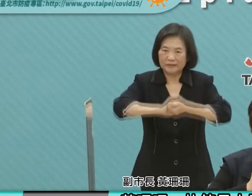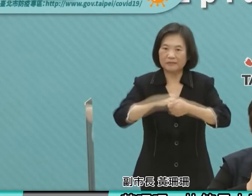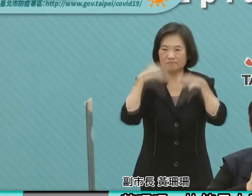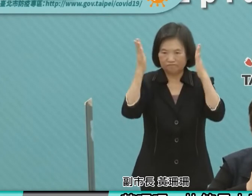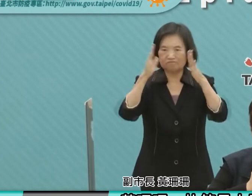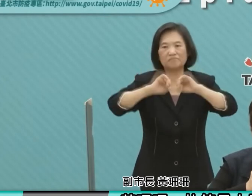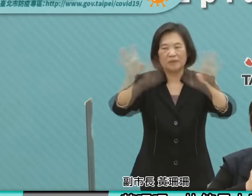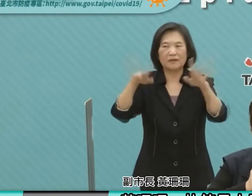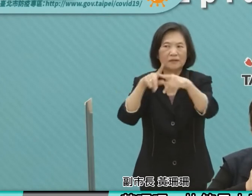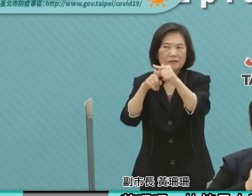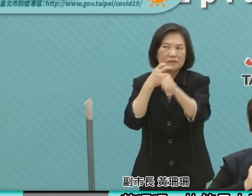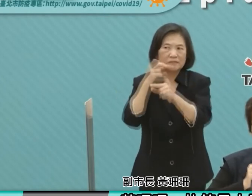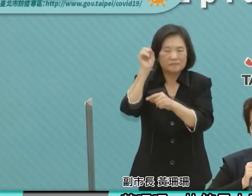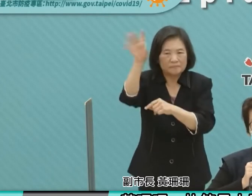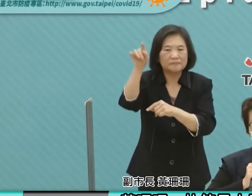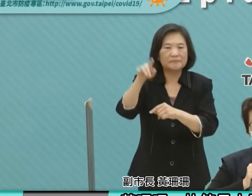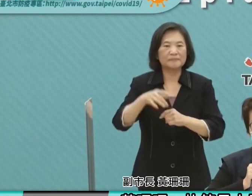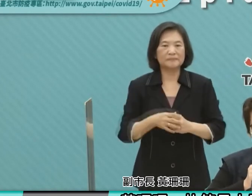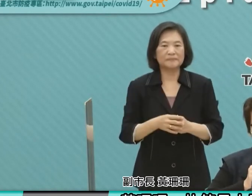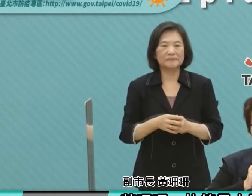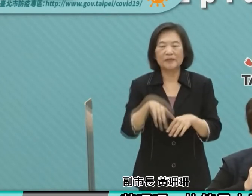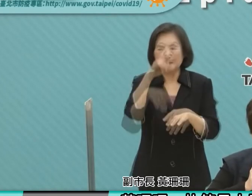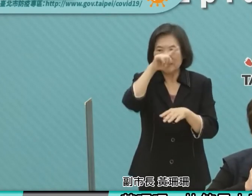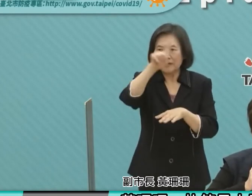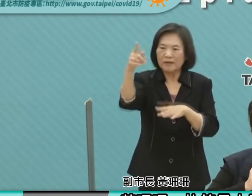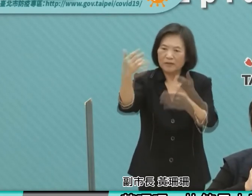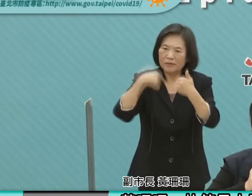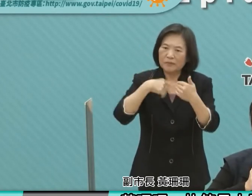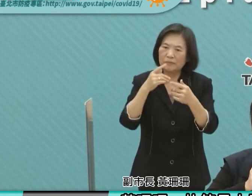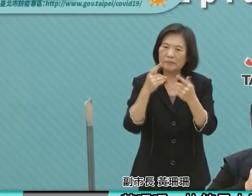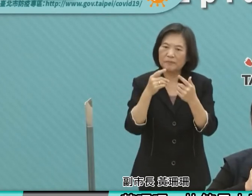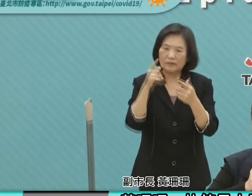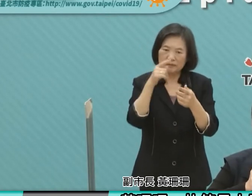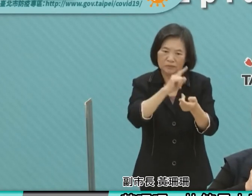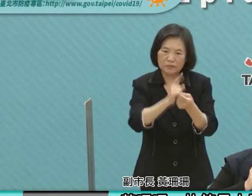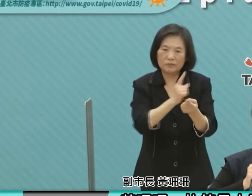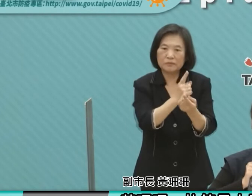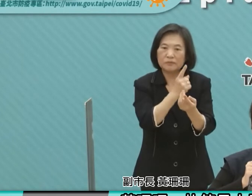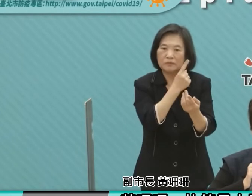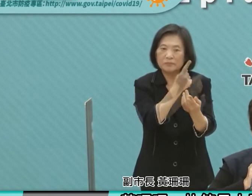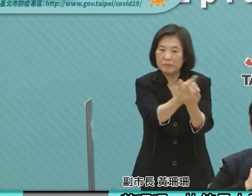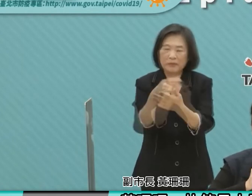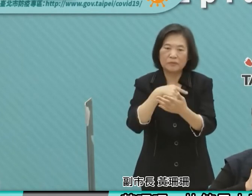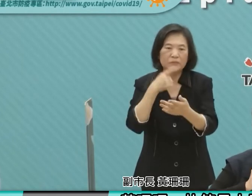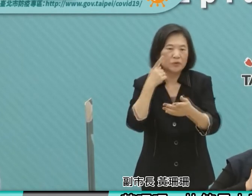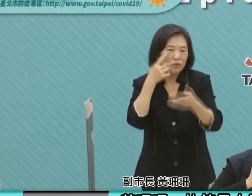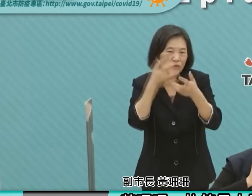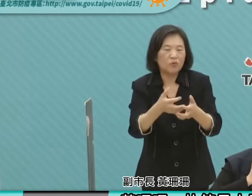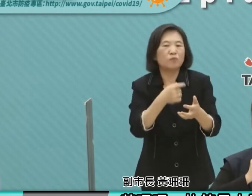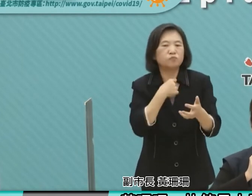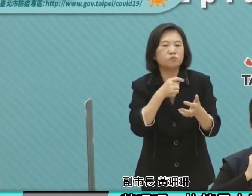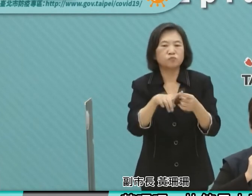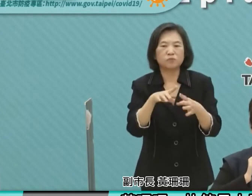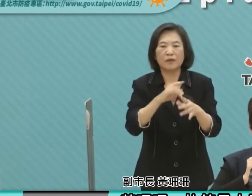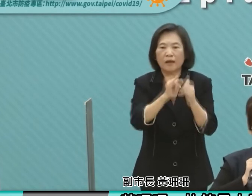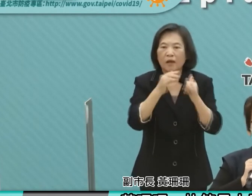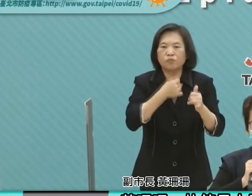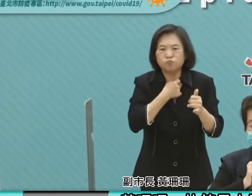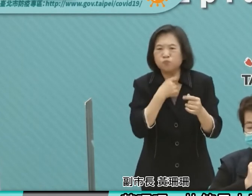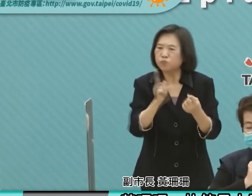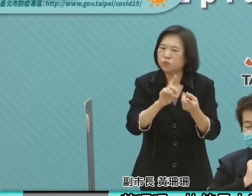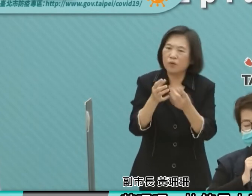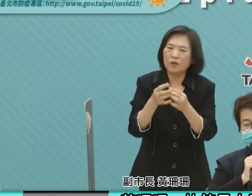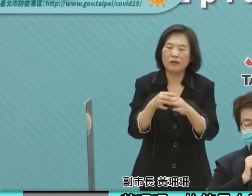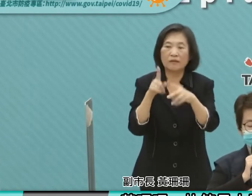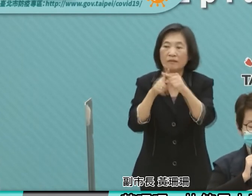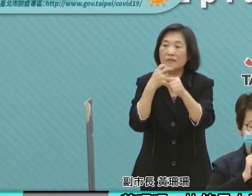的邀请中央，能够了解问题，能够正视地方的需求，还有人民的心声。第一个，